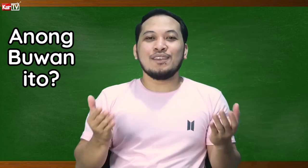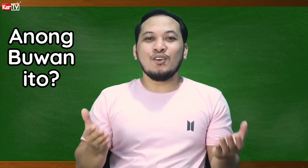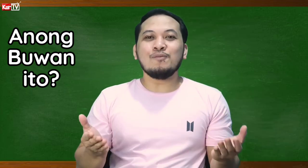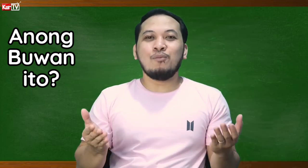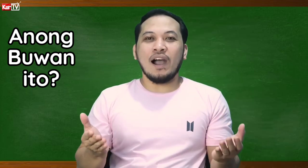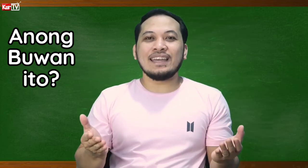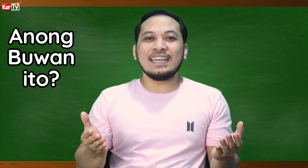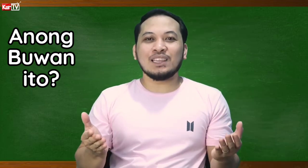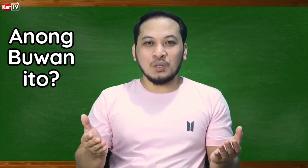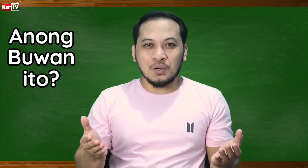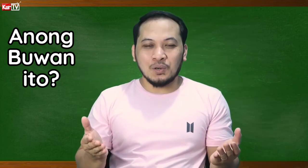Anong buwan ito?